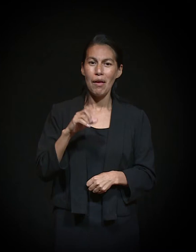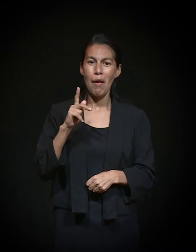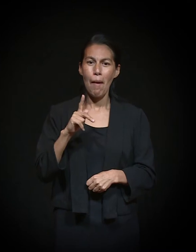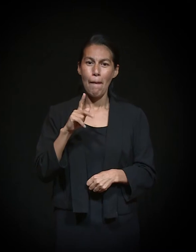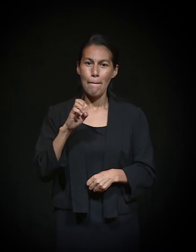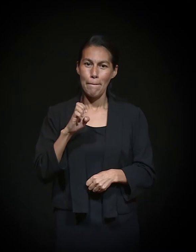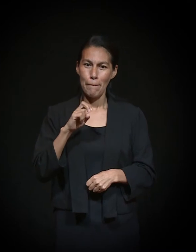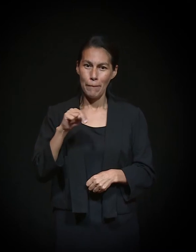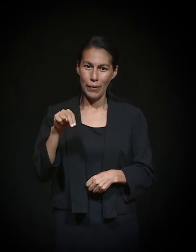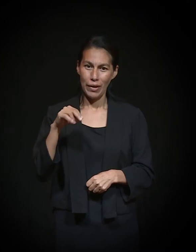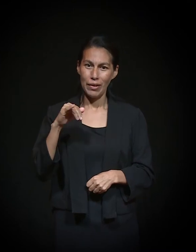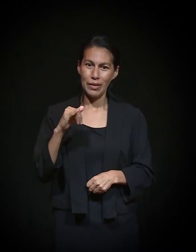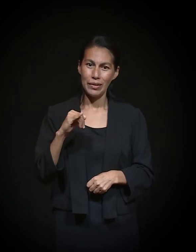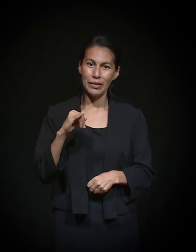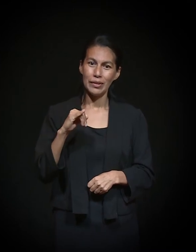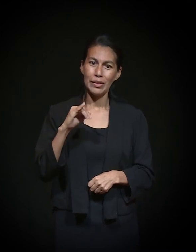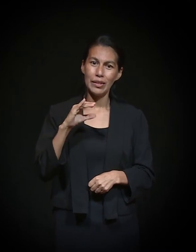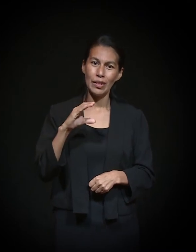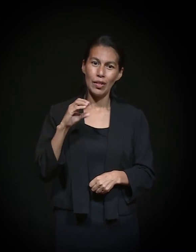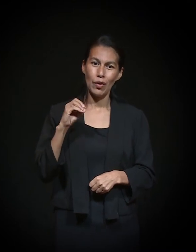Pérez.